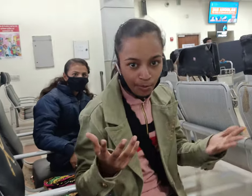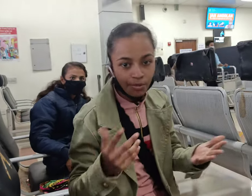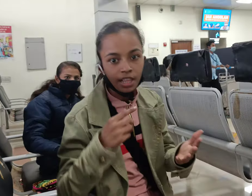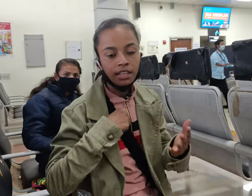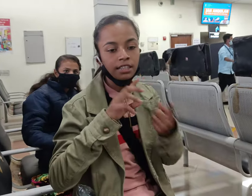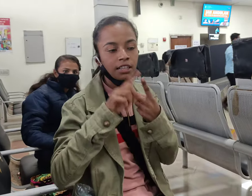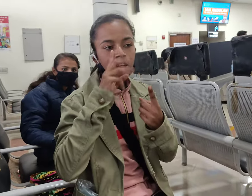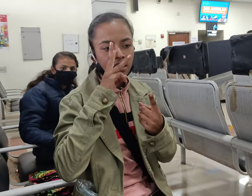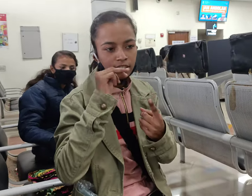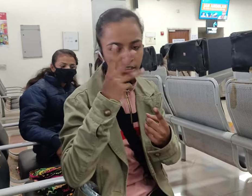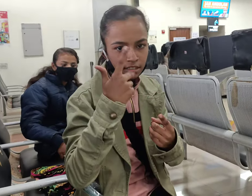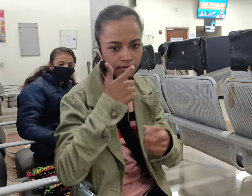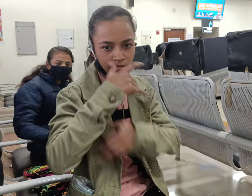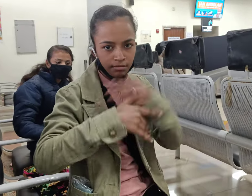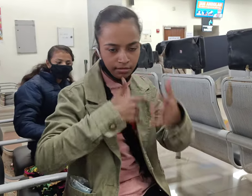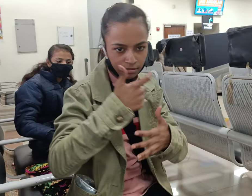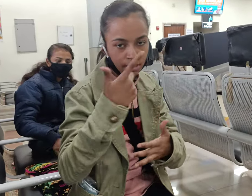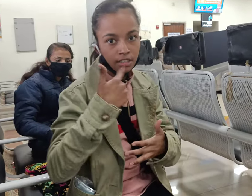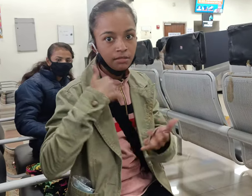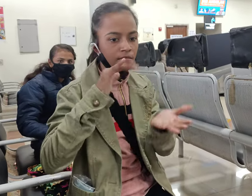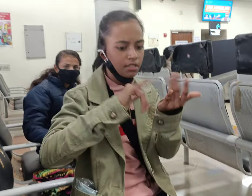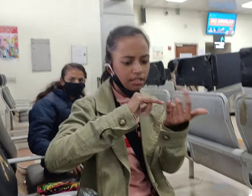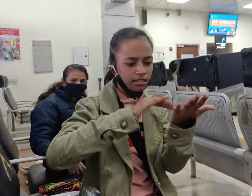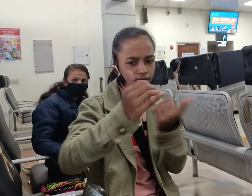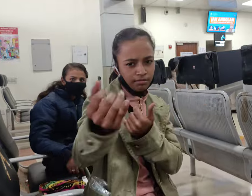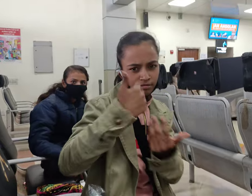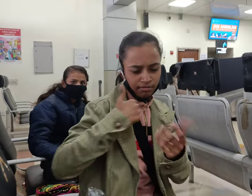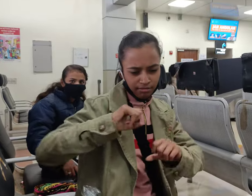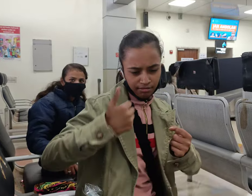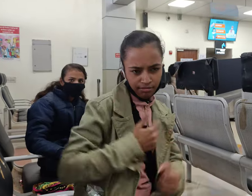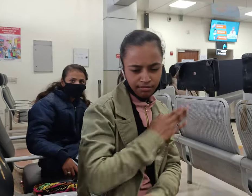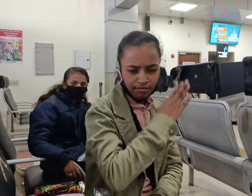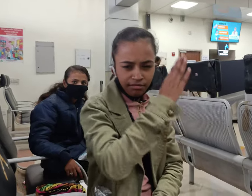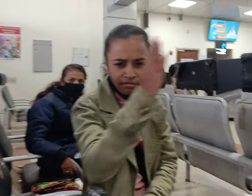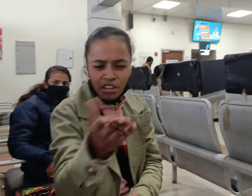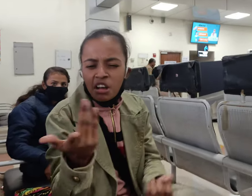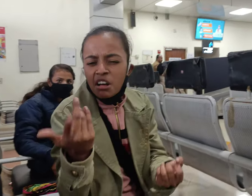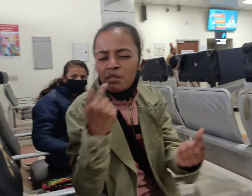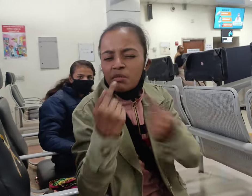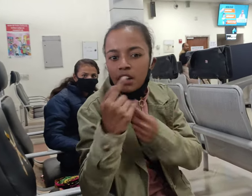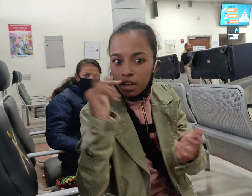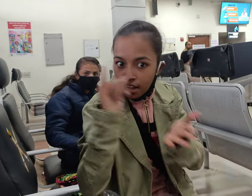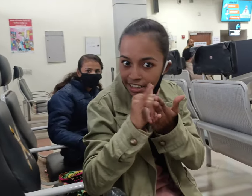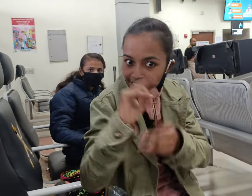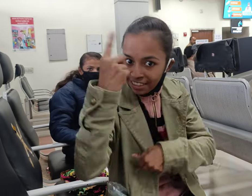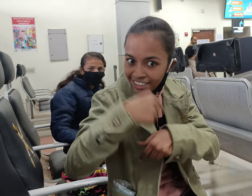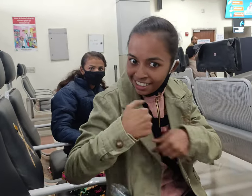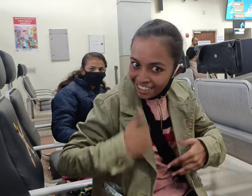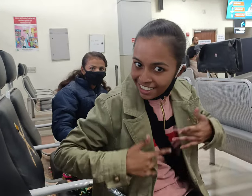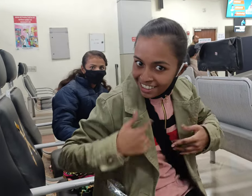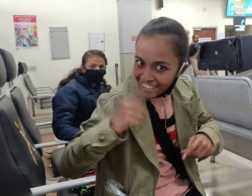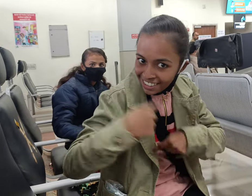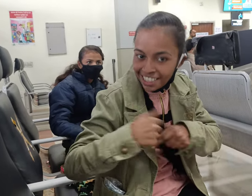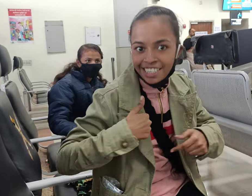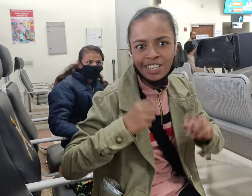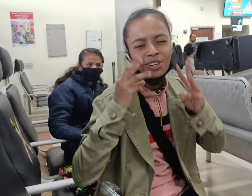आज हम यहाँ पर आए, मोनिका मैडम, ज्ञानेंद्र सर, इन्होंने मैसेज करा था कि सब लोग को फ्लाइट में घूमना है।